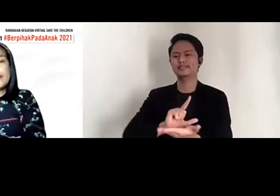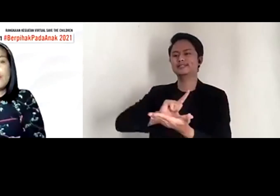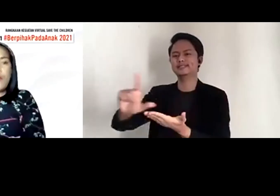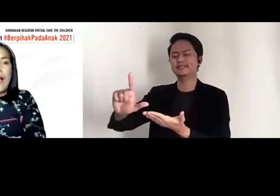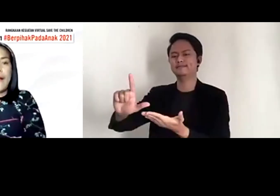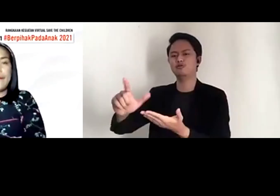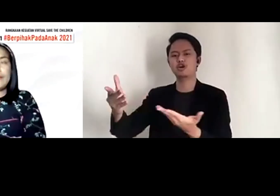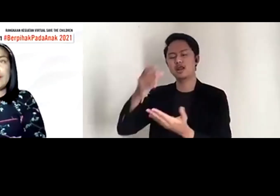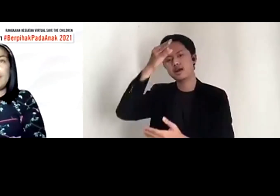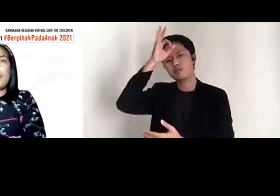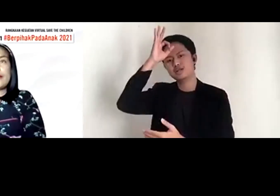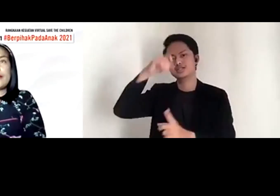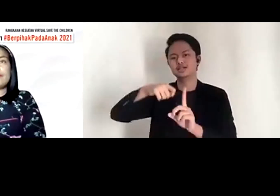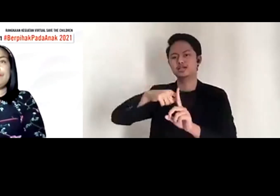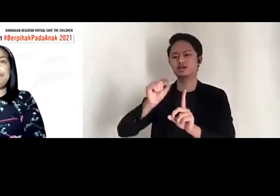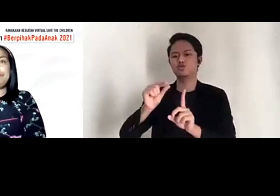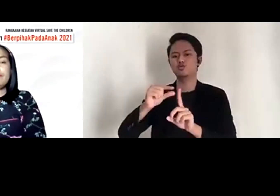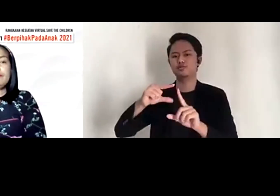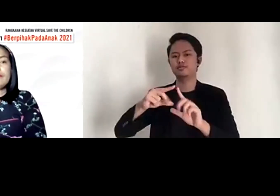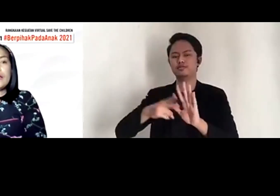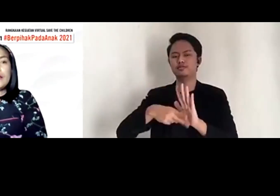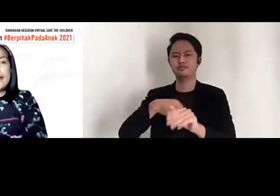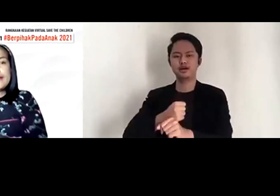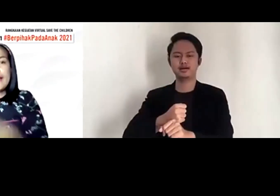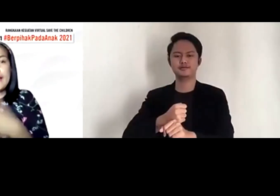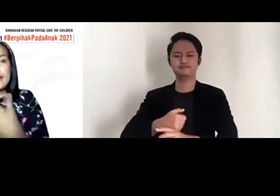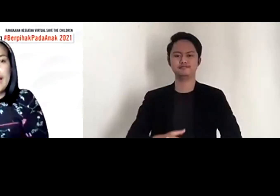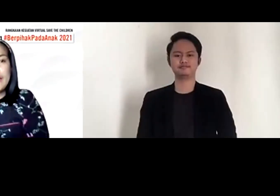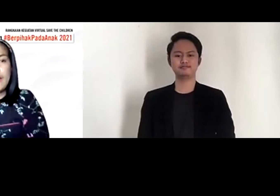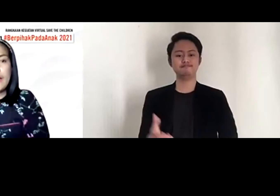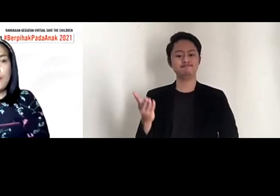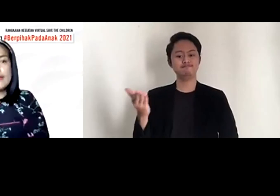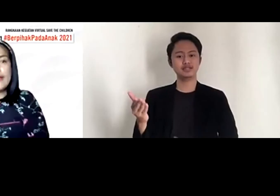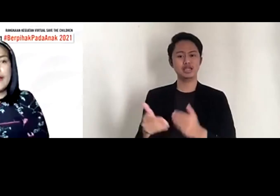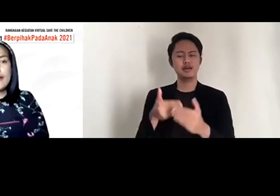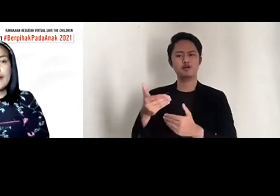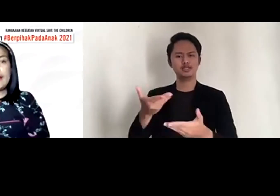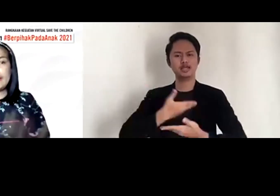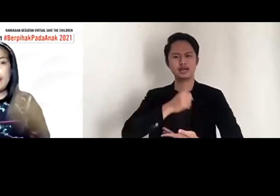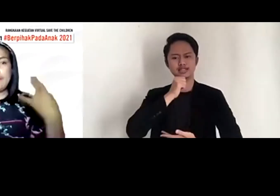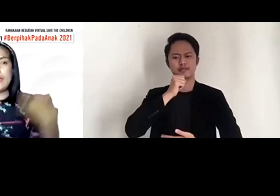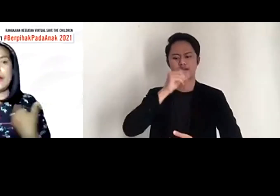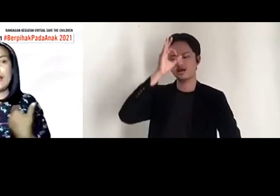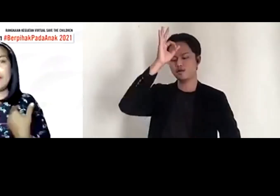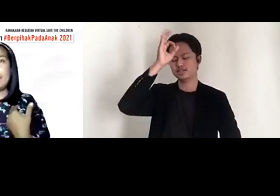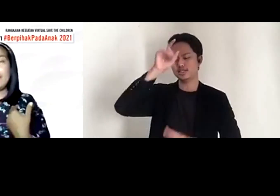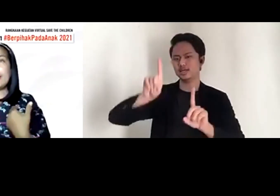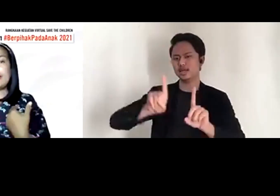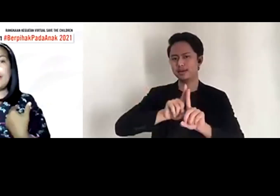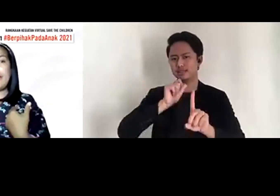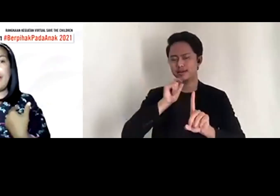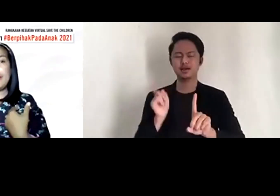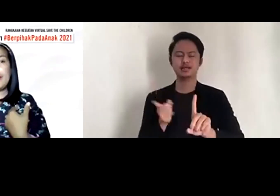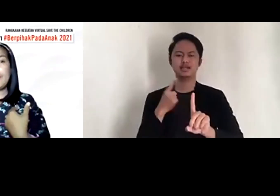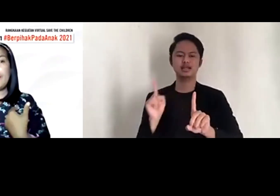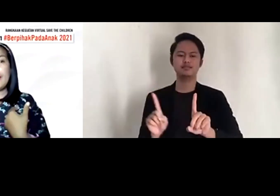ke Polres Kupang, ke Polres. Dan di sana ditangani oleh kepolisian dan didampingi oleh kami.